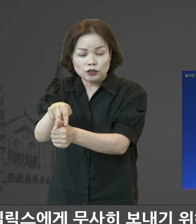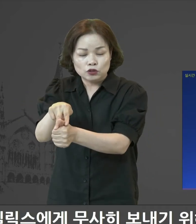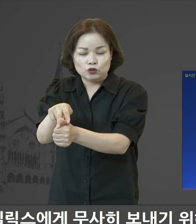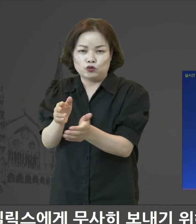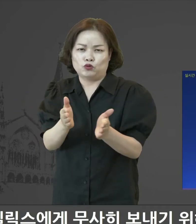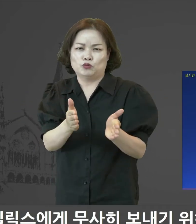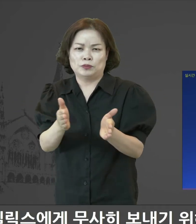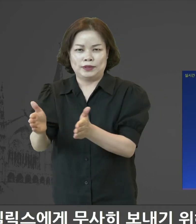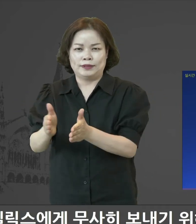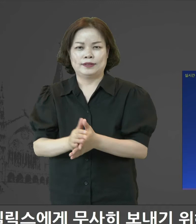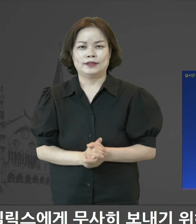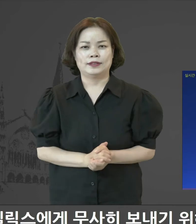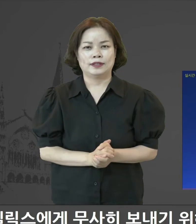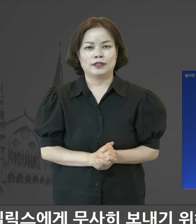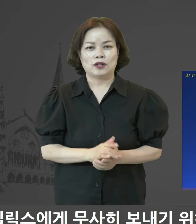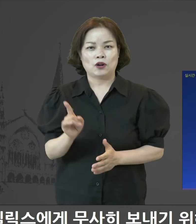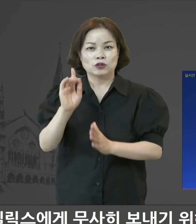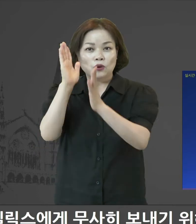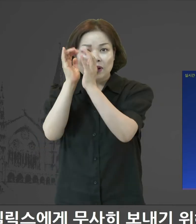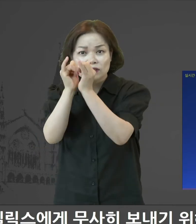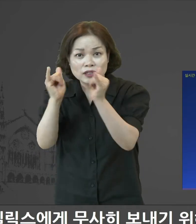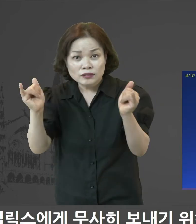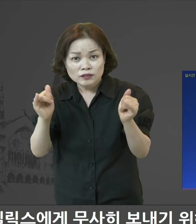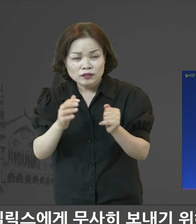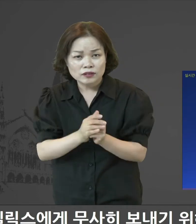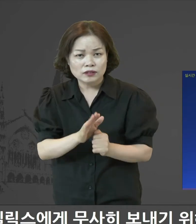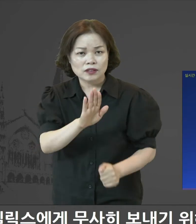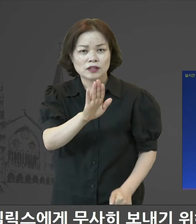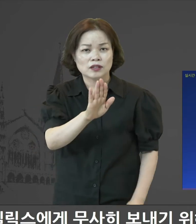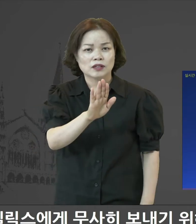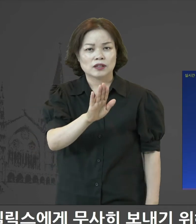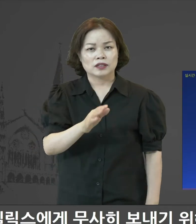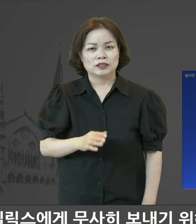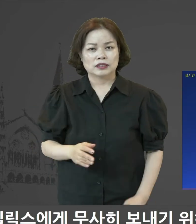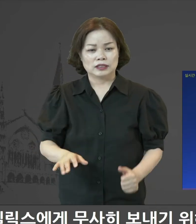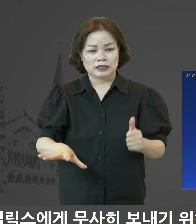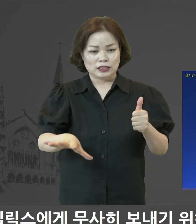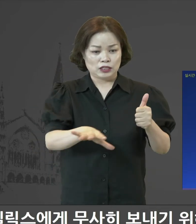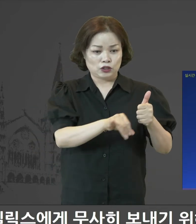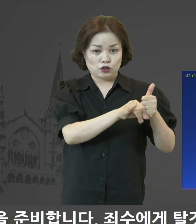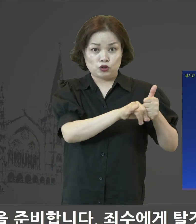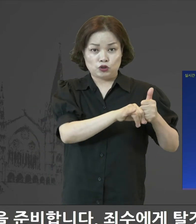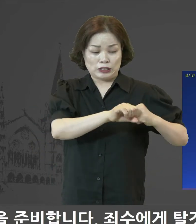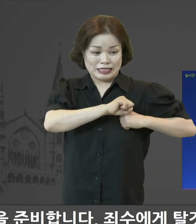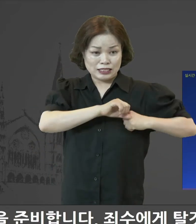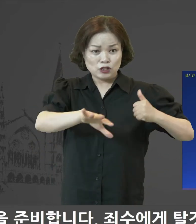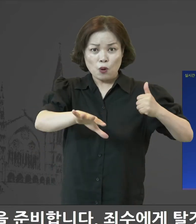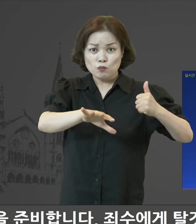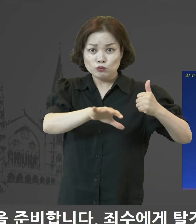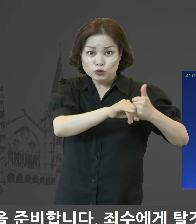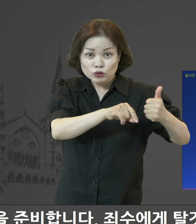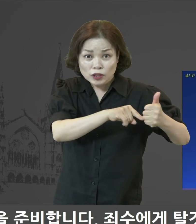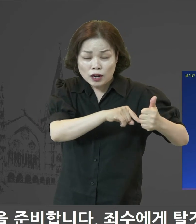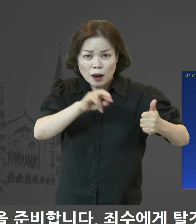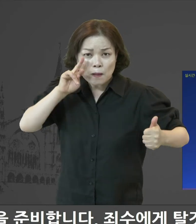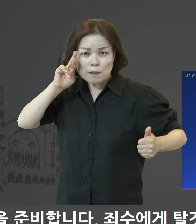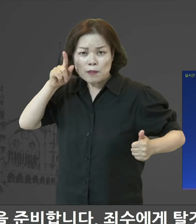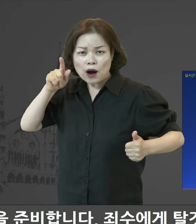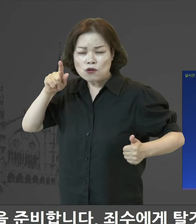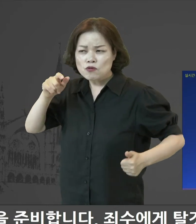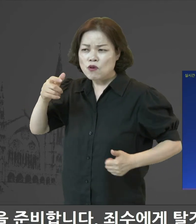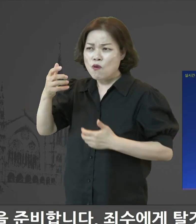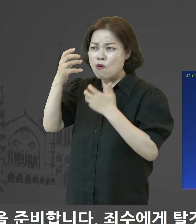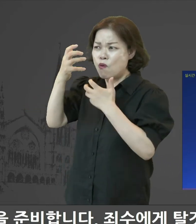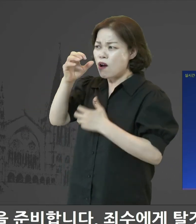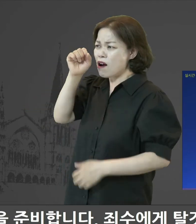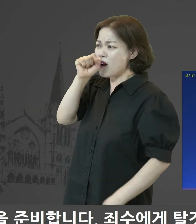하는 거예요. 그래서 어떤 학자들은 이 벨릭스가 이 천부장이 참 완전히 이 바울 팬이